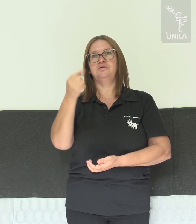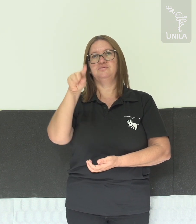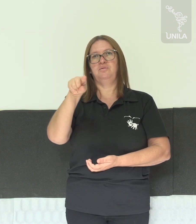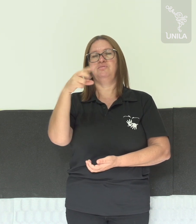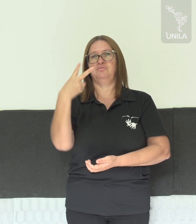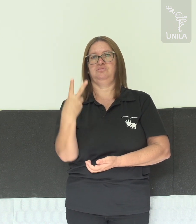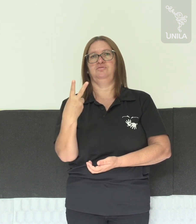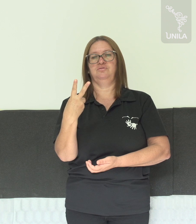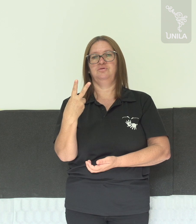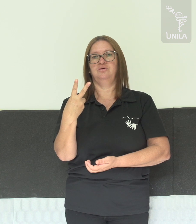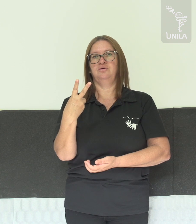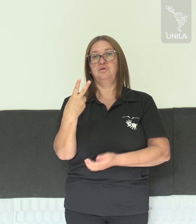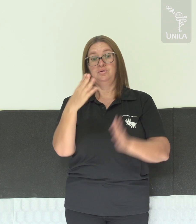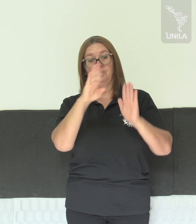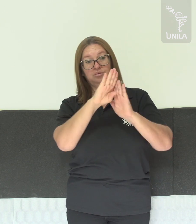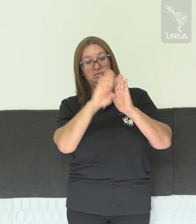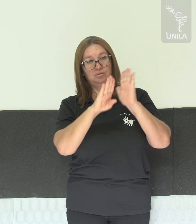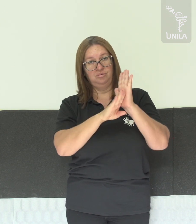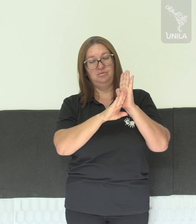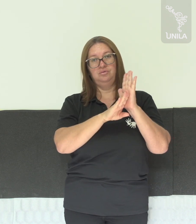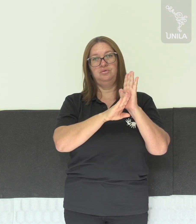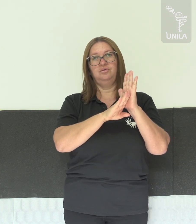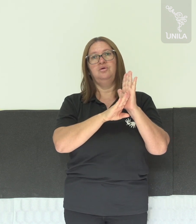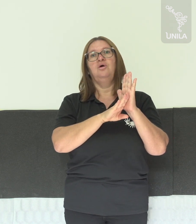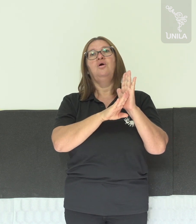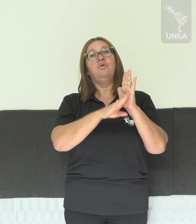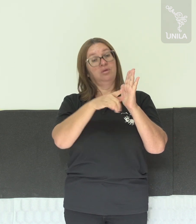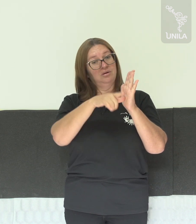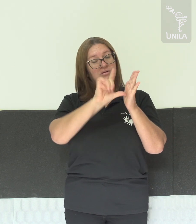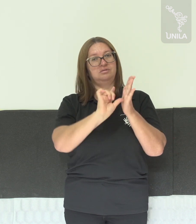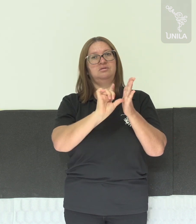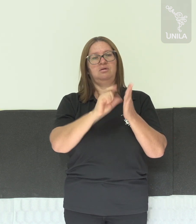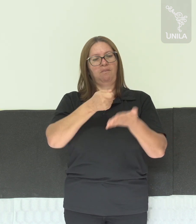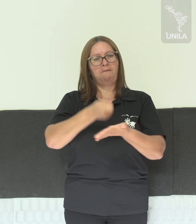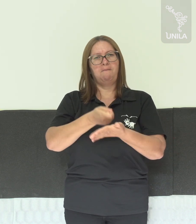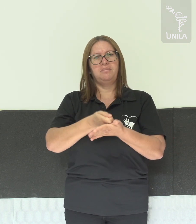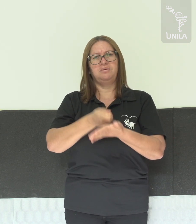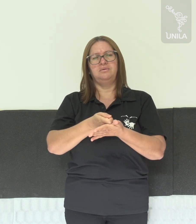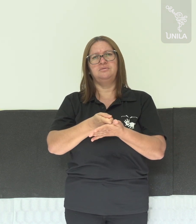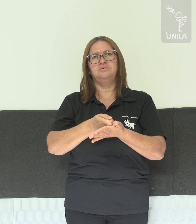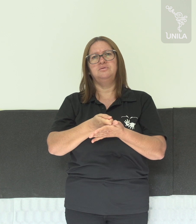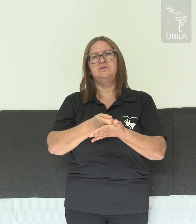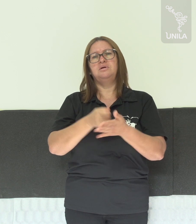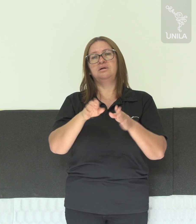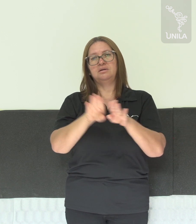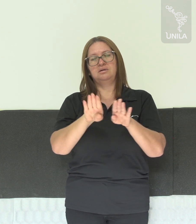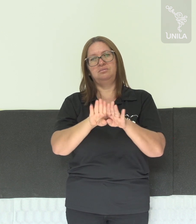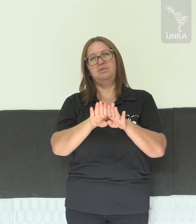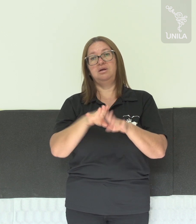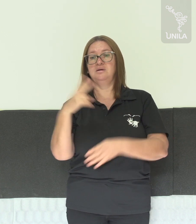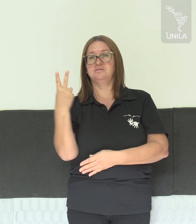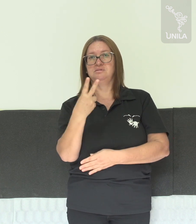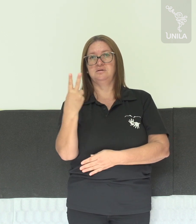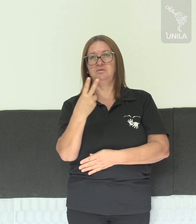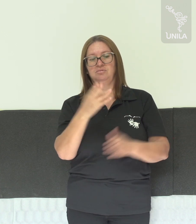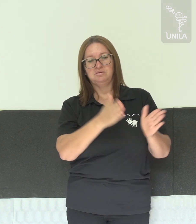7.3.6.2 Os procedimentos de que trata o item anterior são obrigatórios e pertencentes à segunda